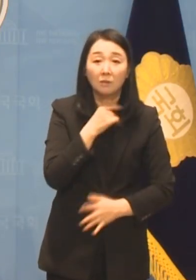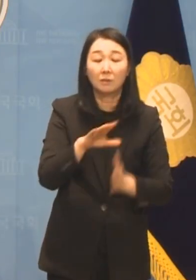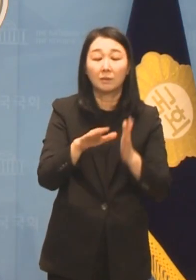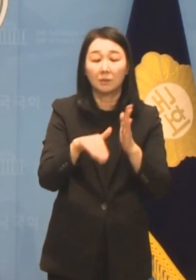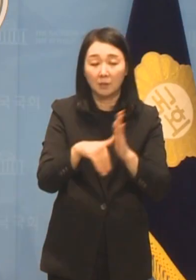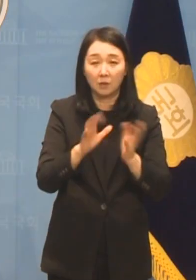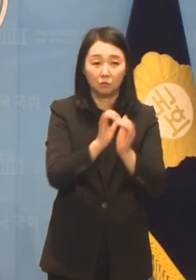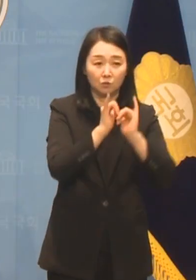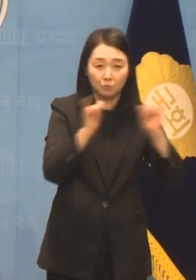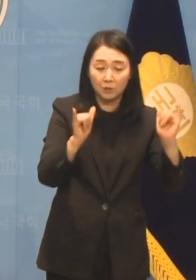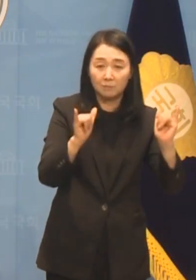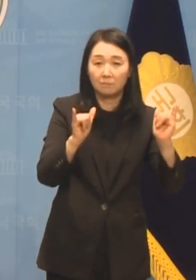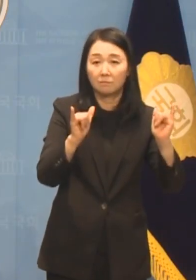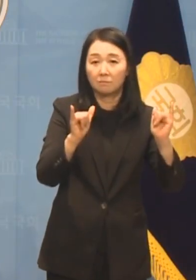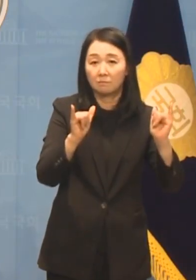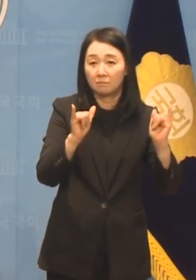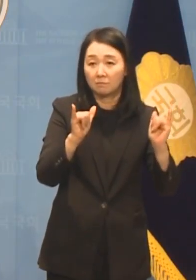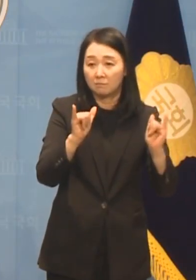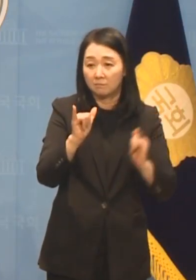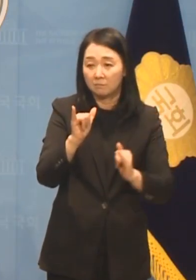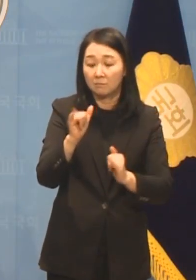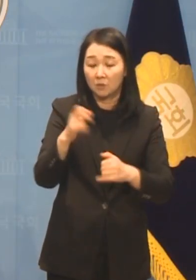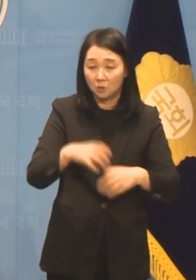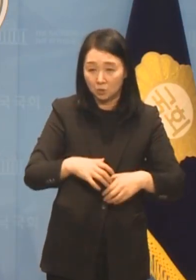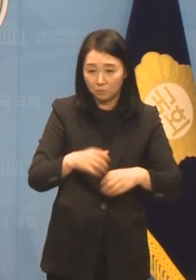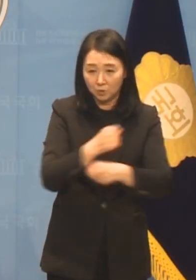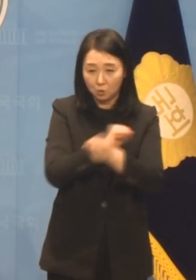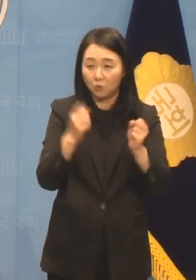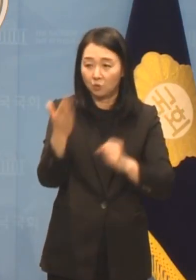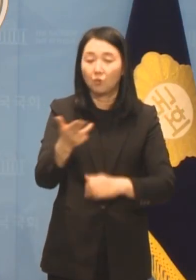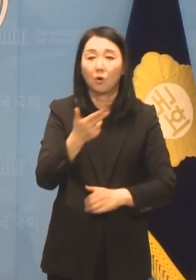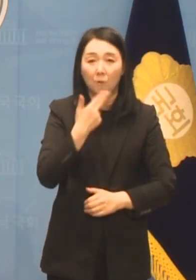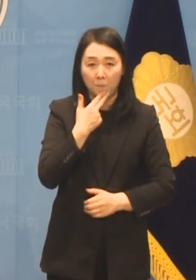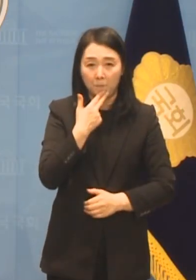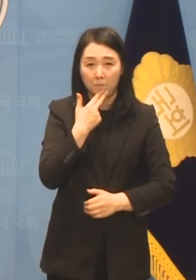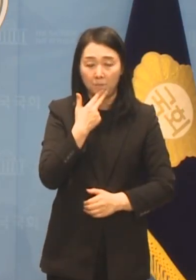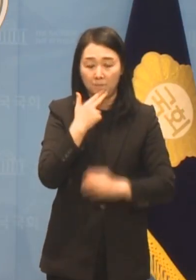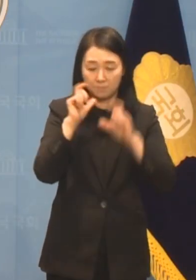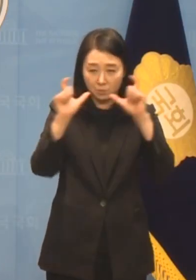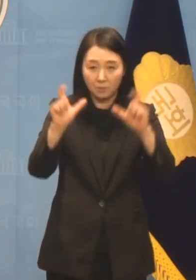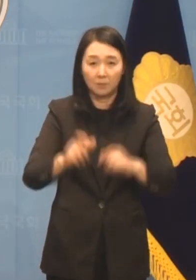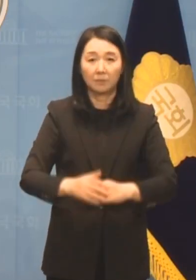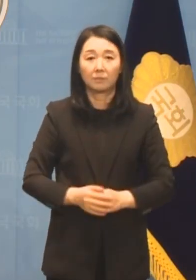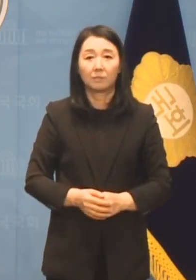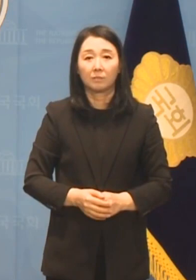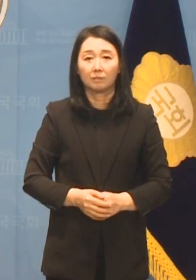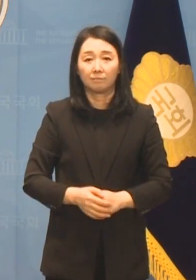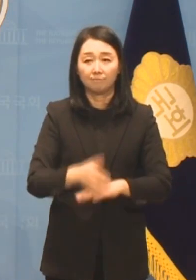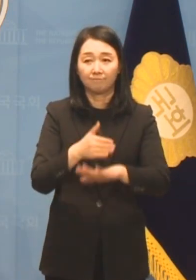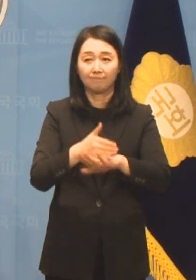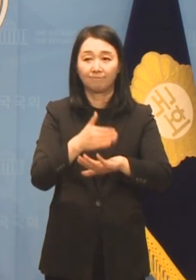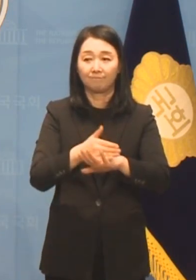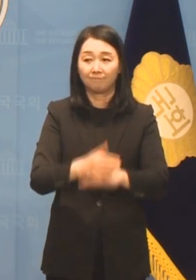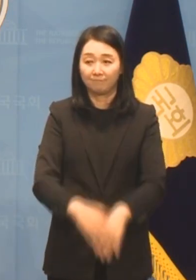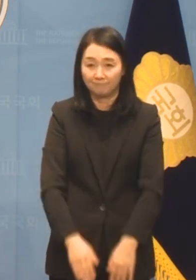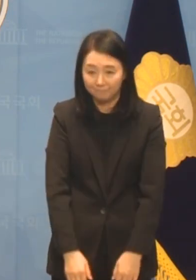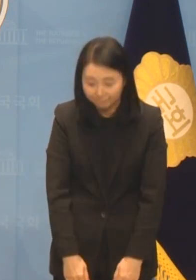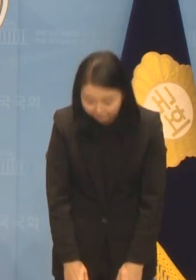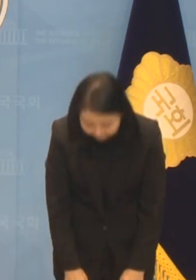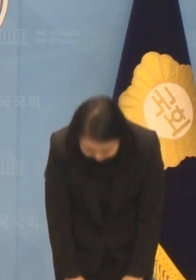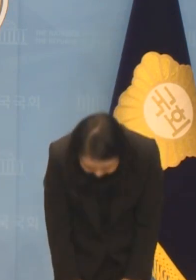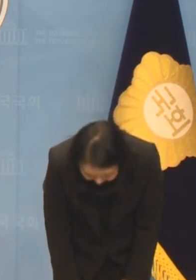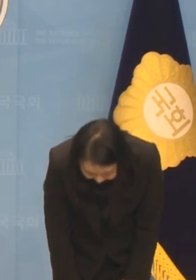결코 국민이 용서하지 않을 것임을 분명히 경고하는 바입니다. 감사합니다.